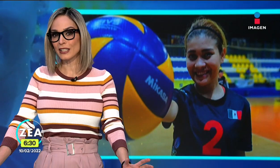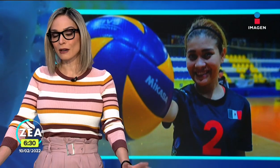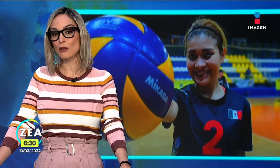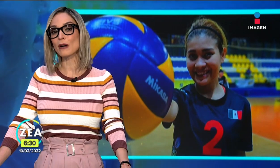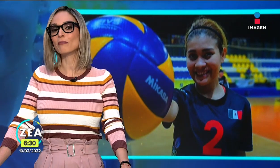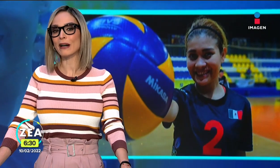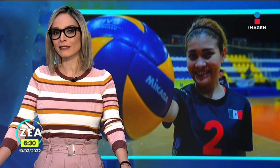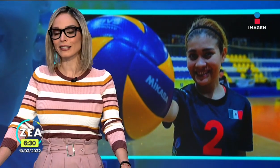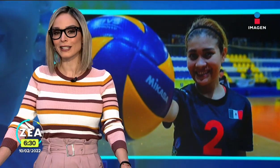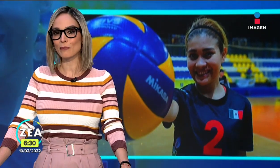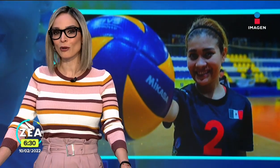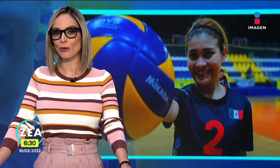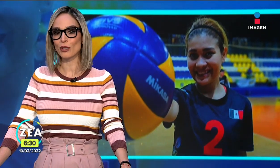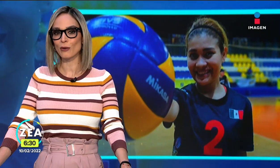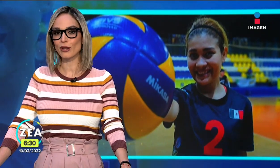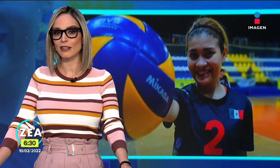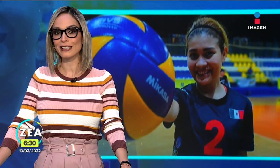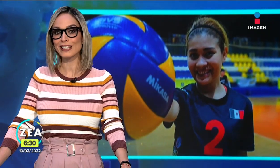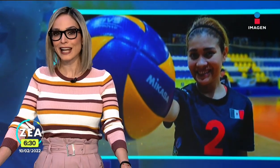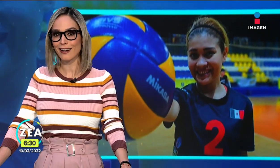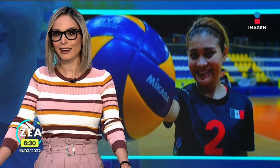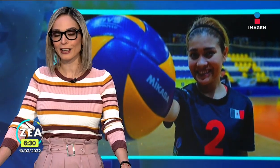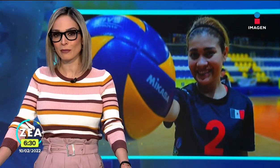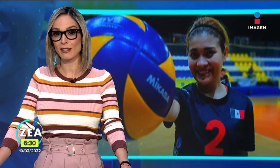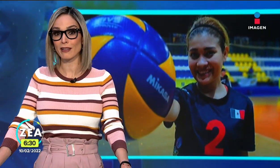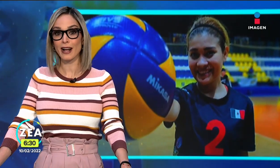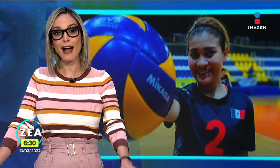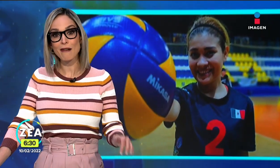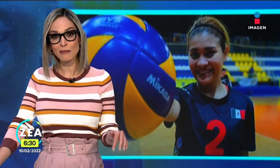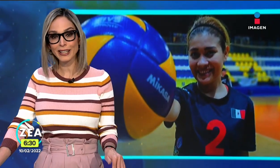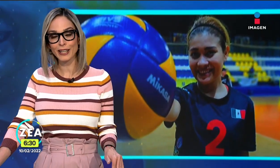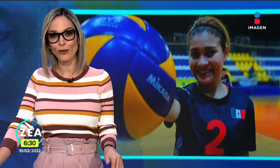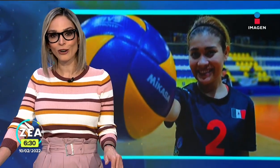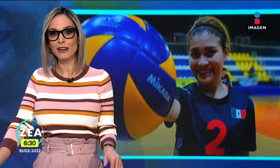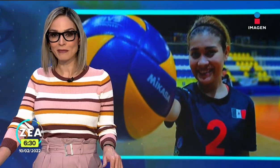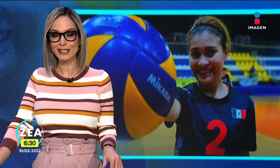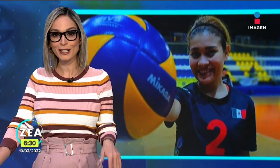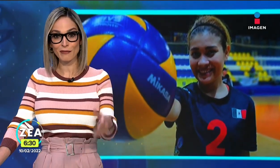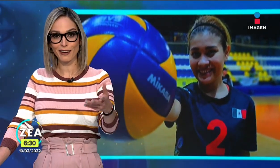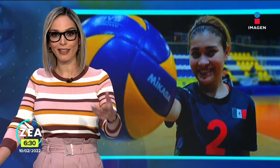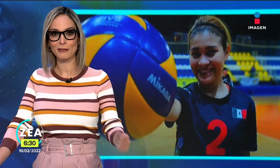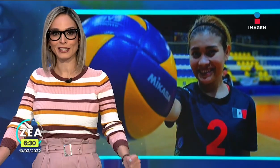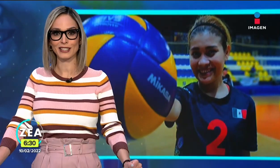a formar parte del equipo de voleibol de sala que representará a México en Brasil. Vean nada más.